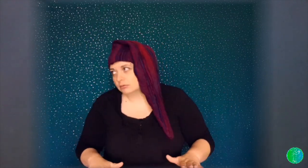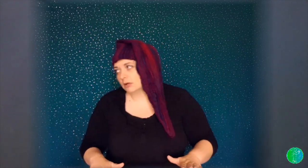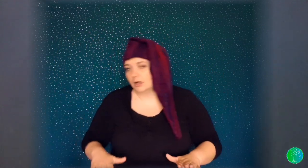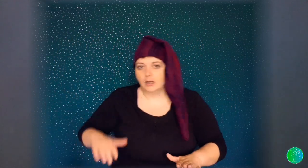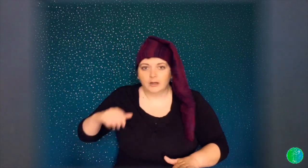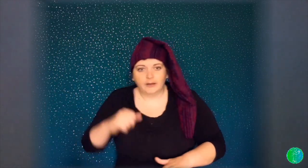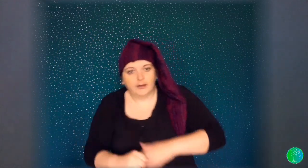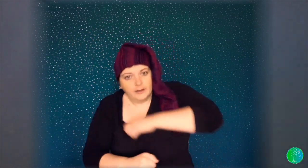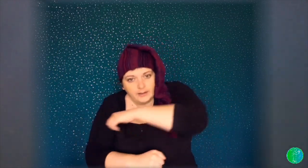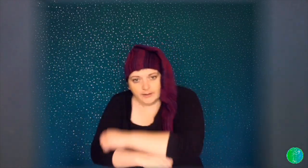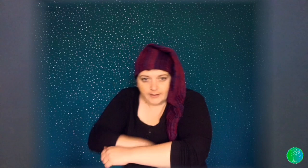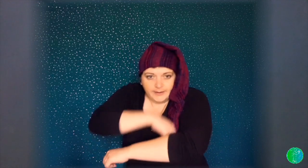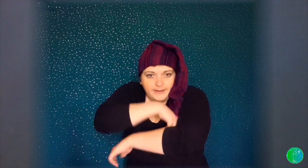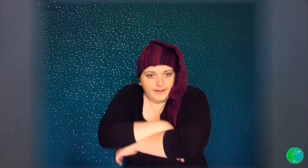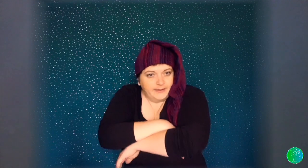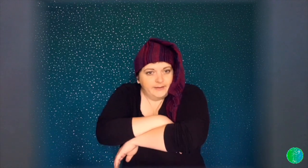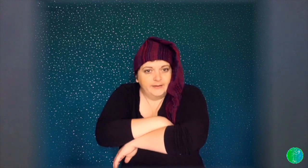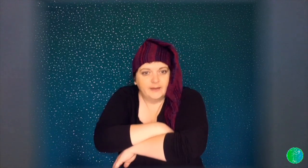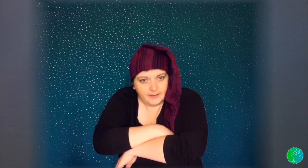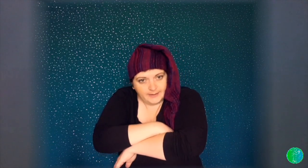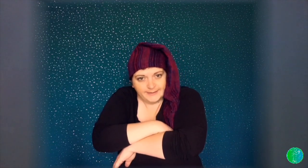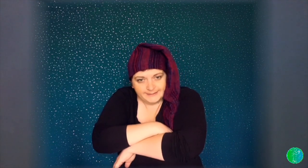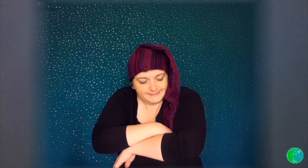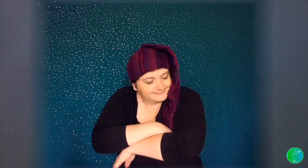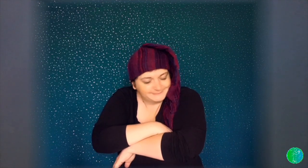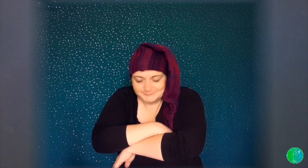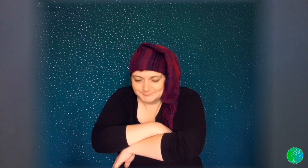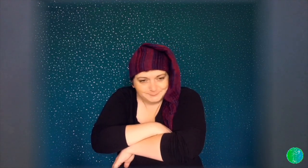Gomez pousse un soupir de soulagement.